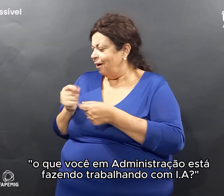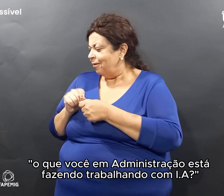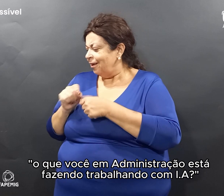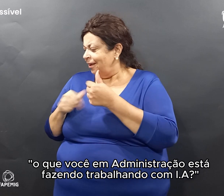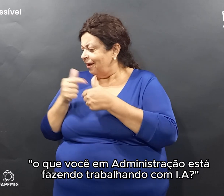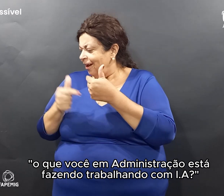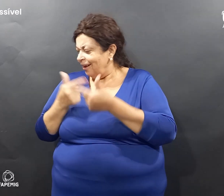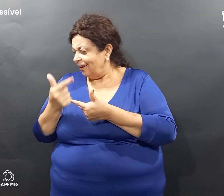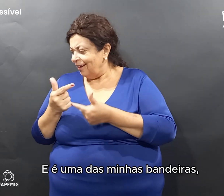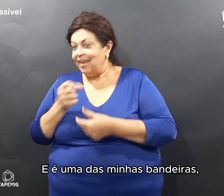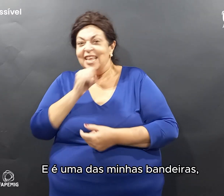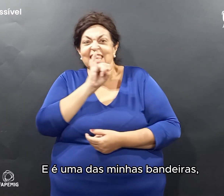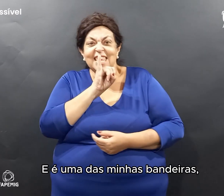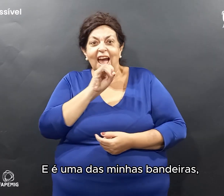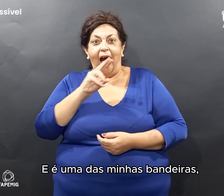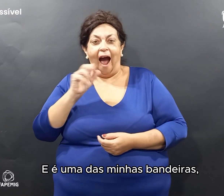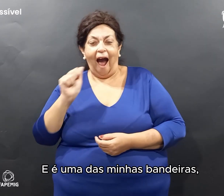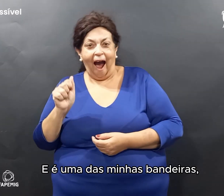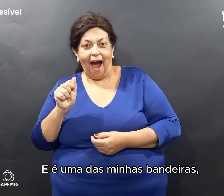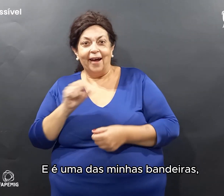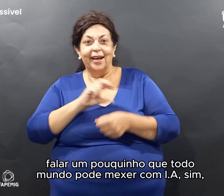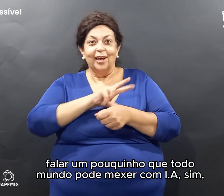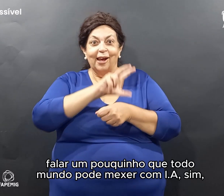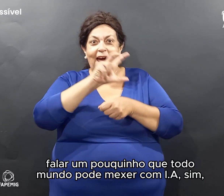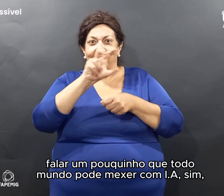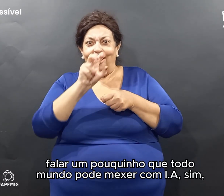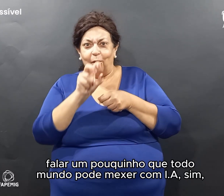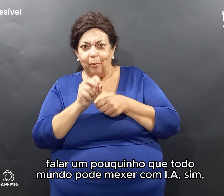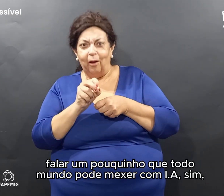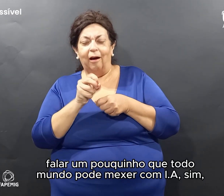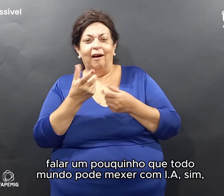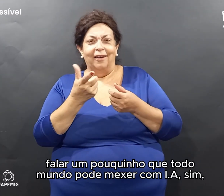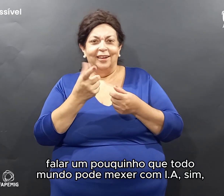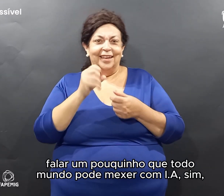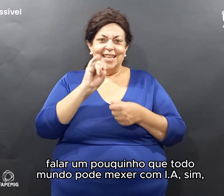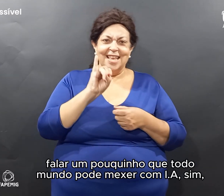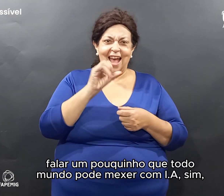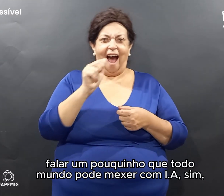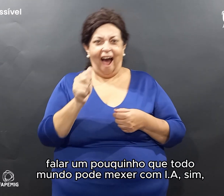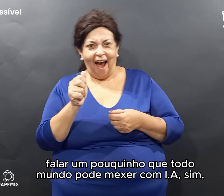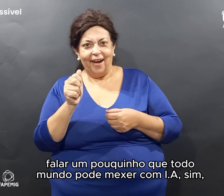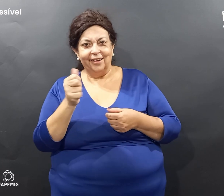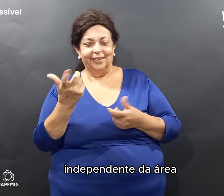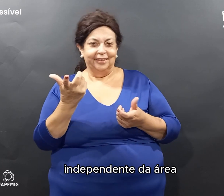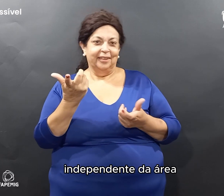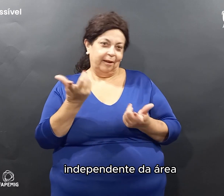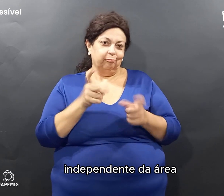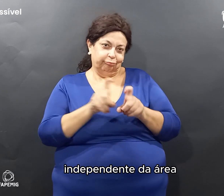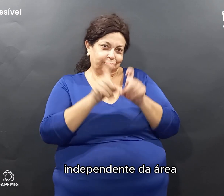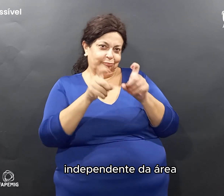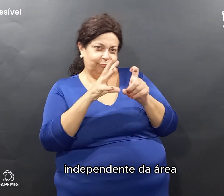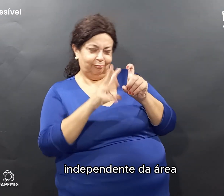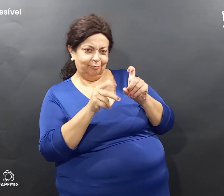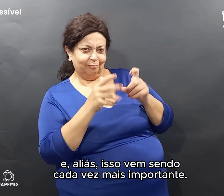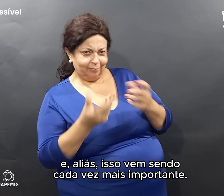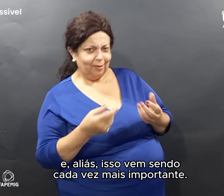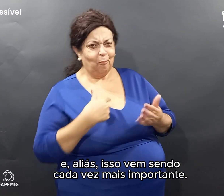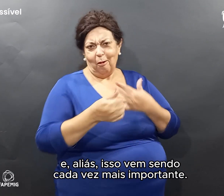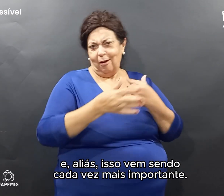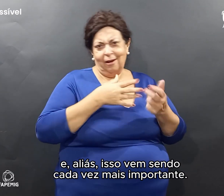com IA. E é uma das minhas bandeiras, né? Falar um pouquinho que todo mundo pode mexer com IA, sim, independente da área. E, aliás, isso vem sendo